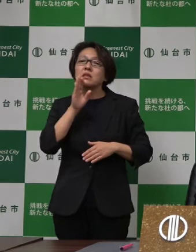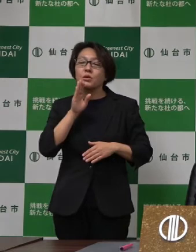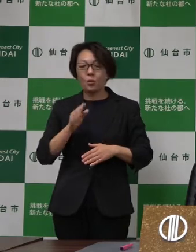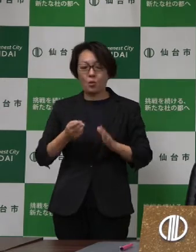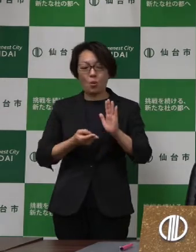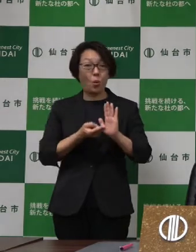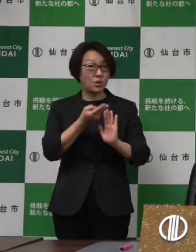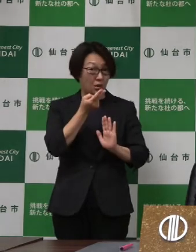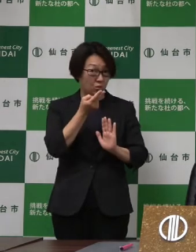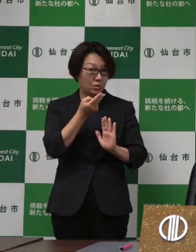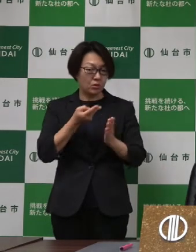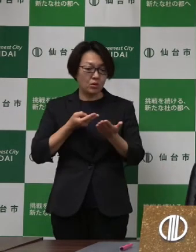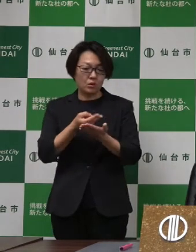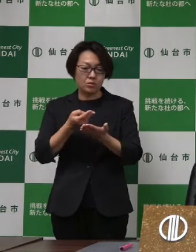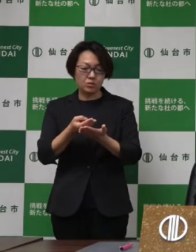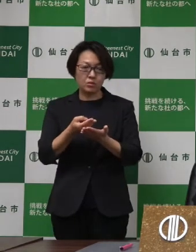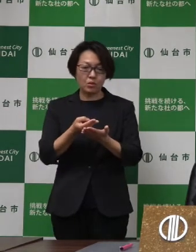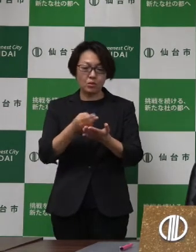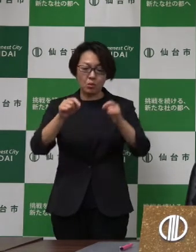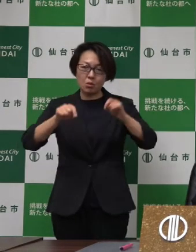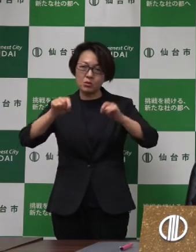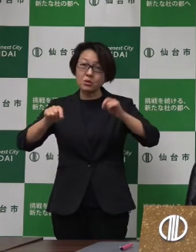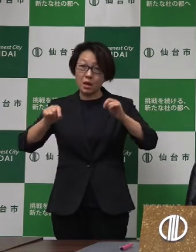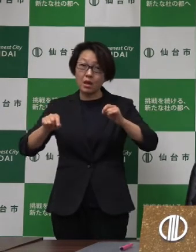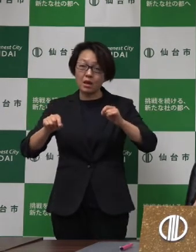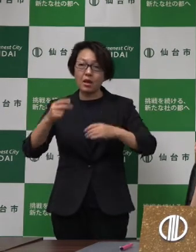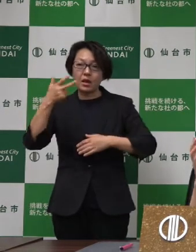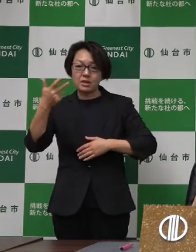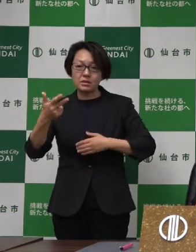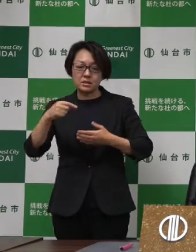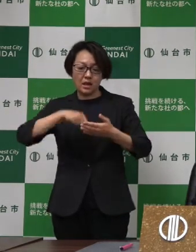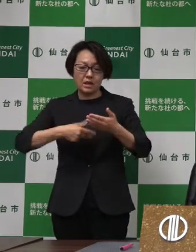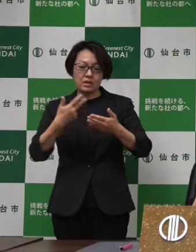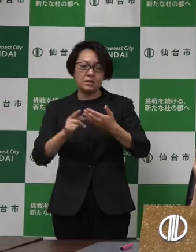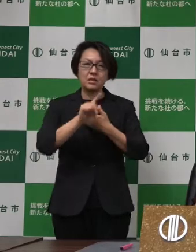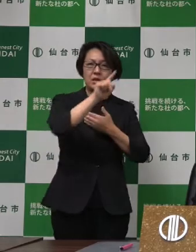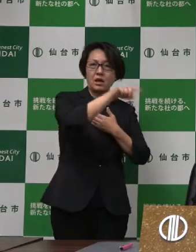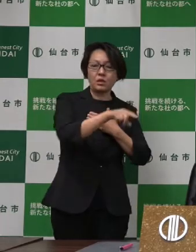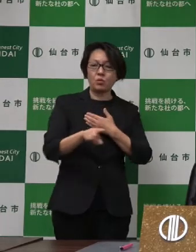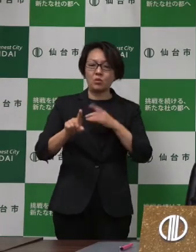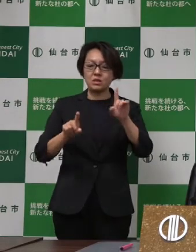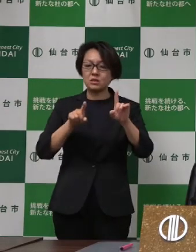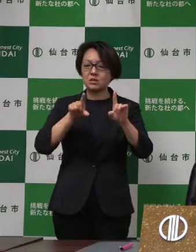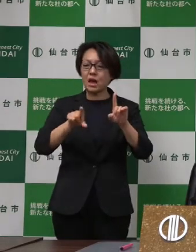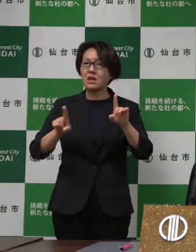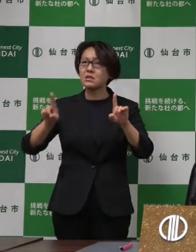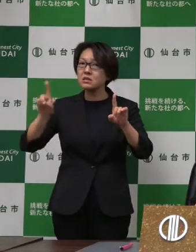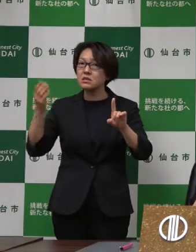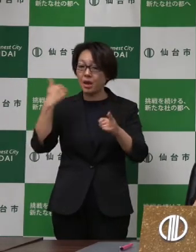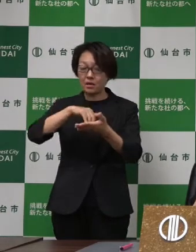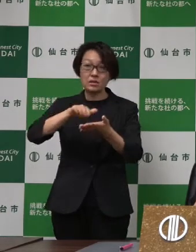の, 入所の割り当てがですね、市内と市外で1対1という割合だったんですけれども、